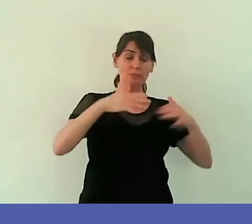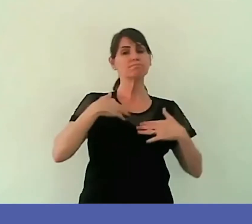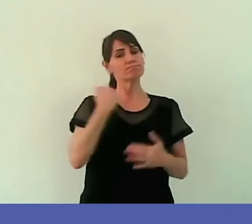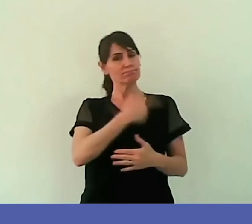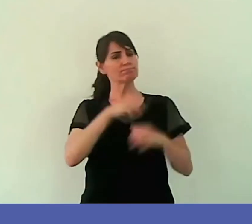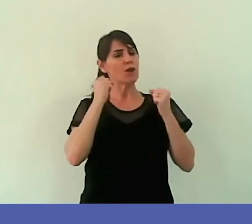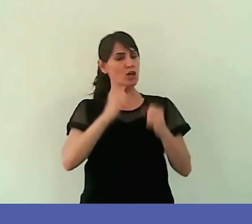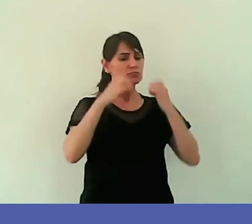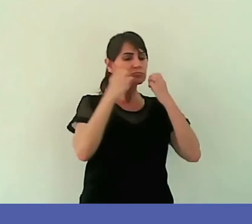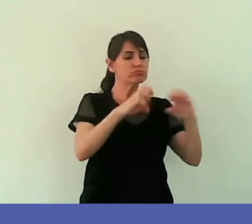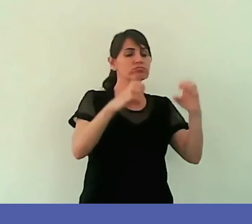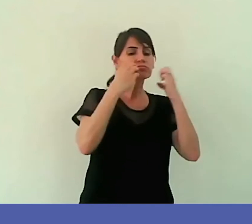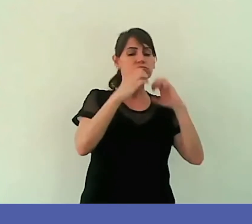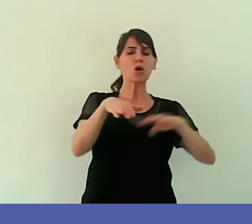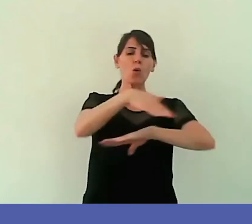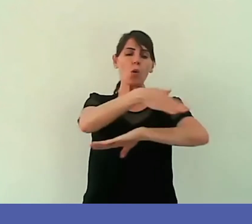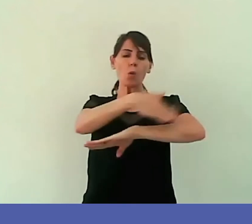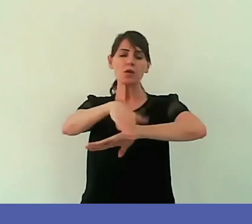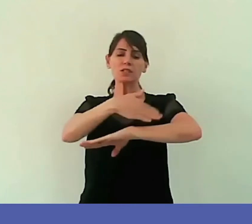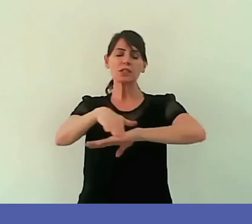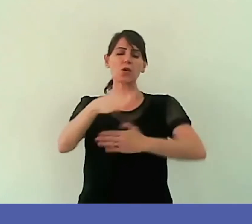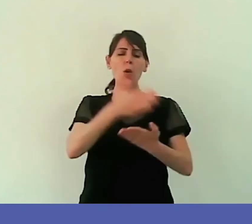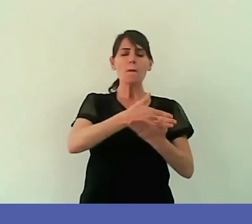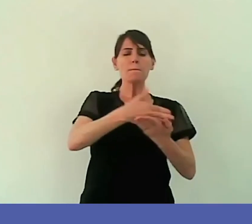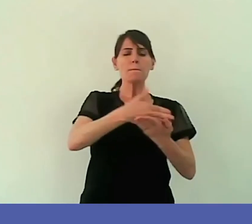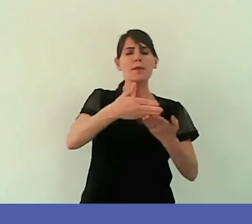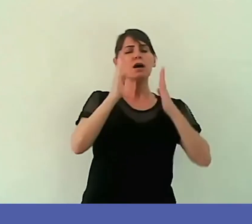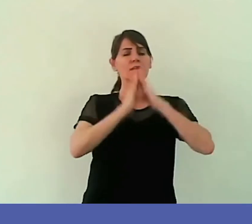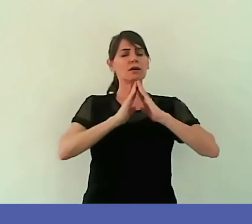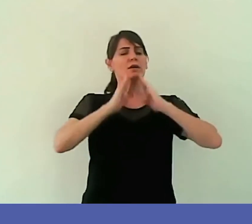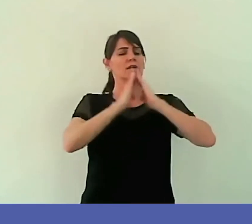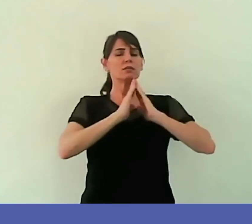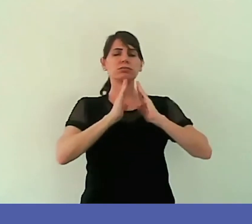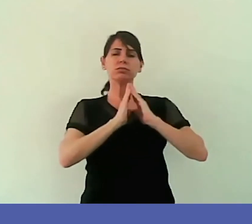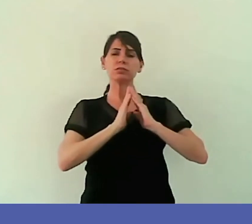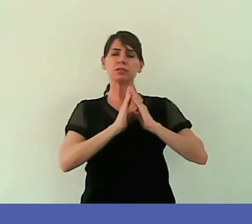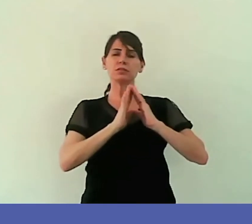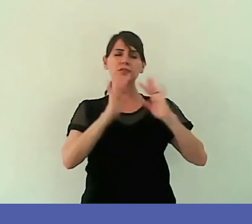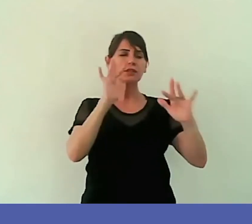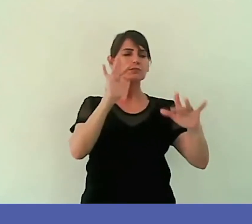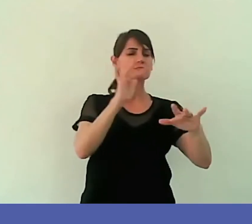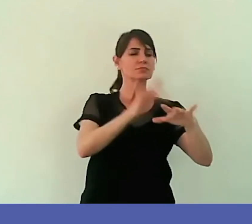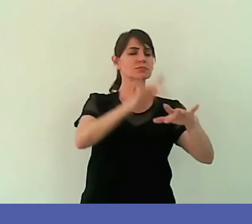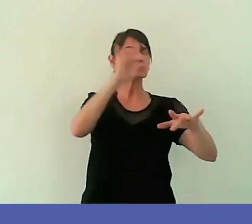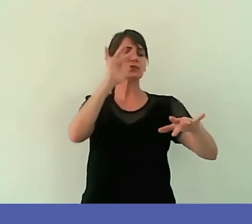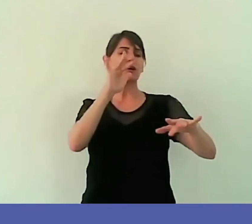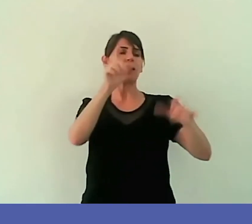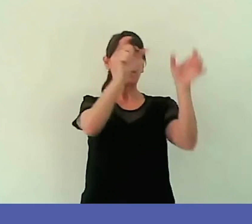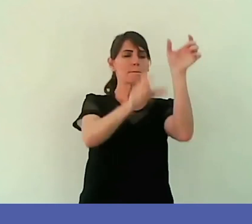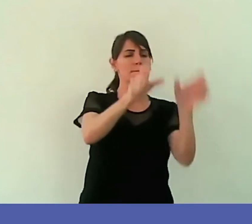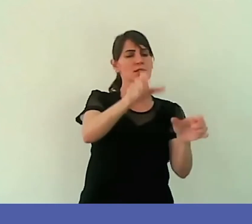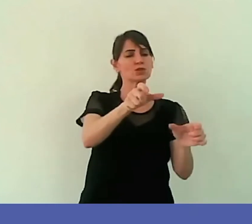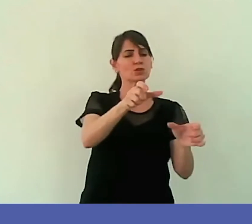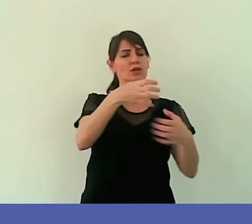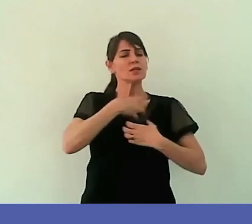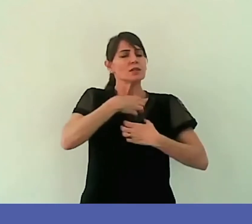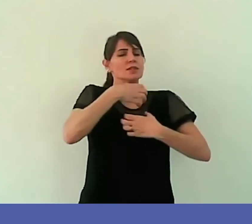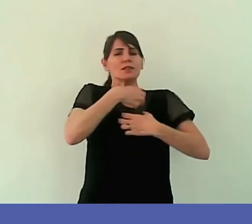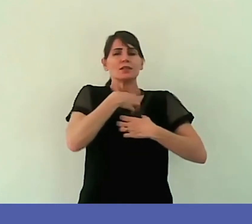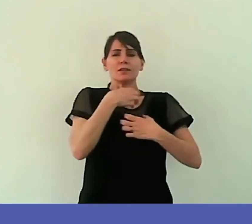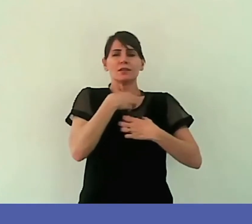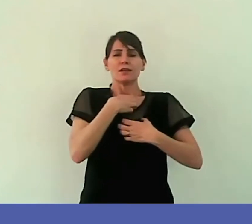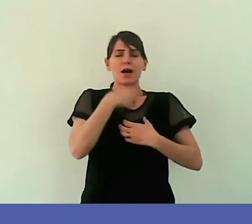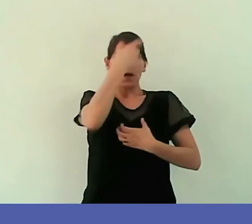evangelho, começando por uma oração, você vai atingir a necessidade daquela pessoa. Aquela pessoa que estiver pronta para receber